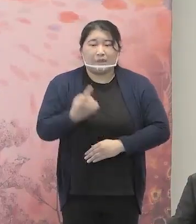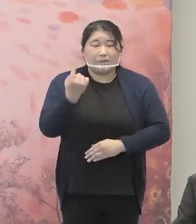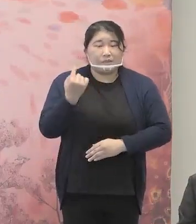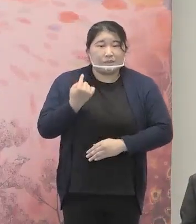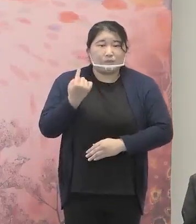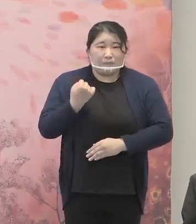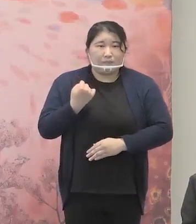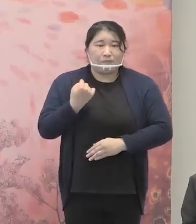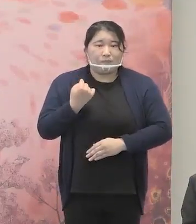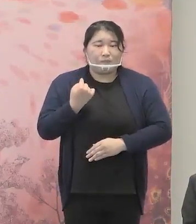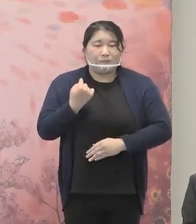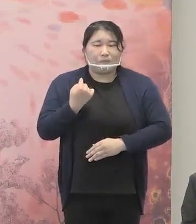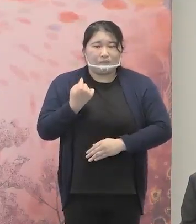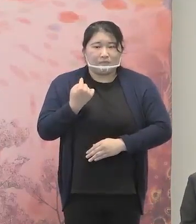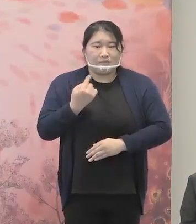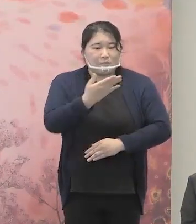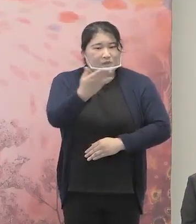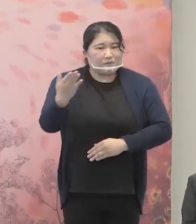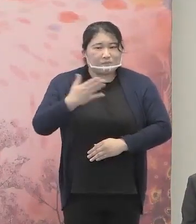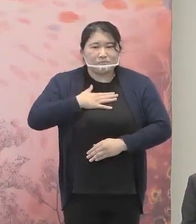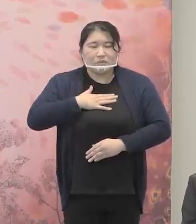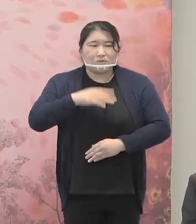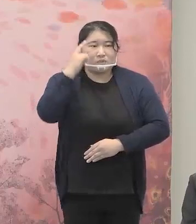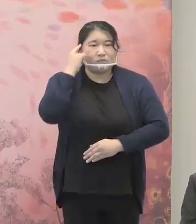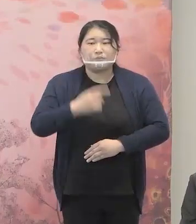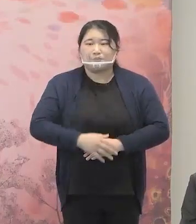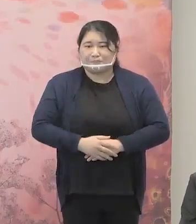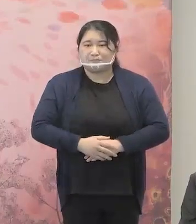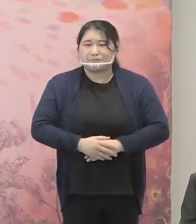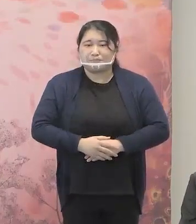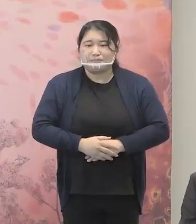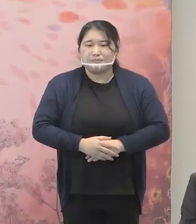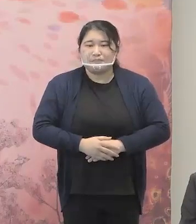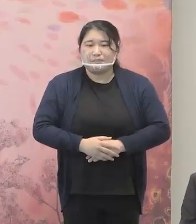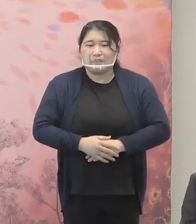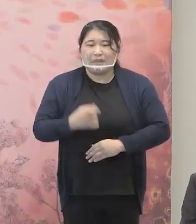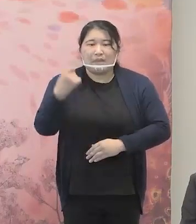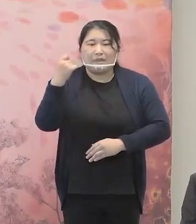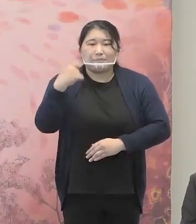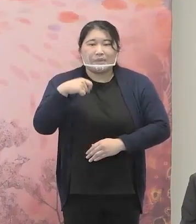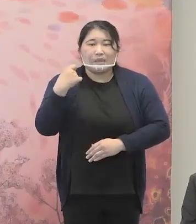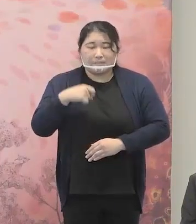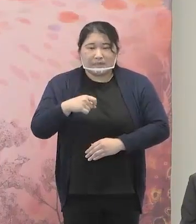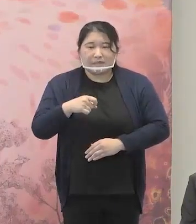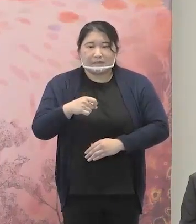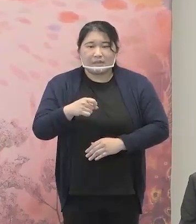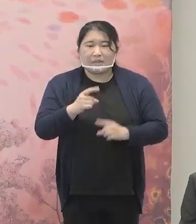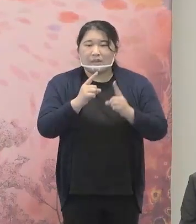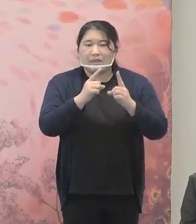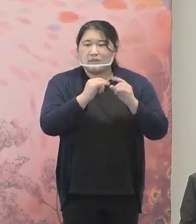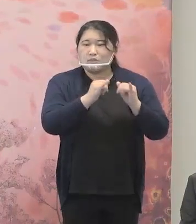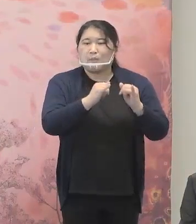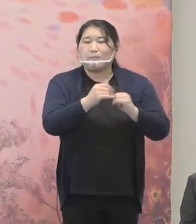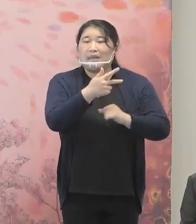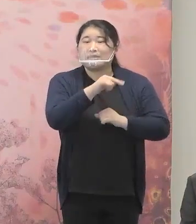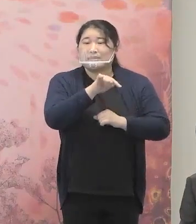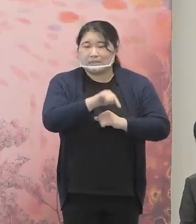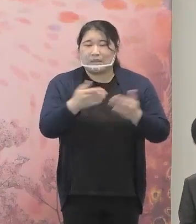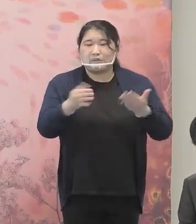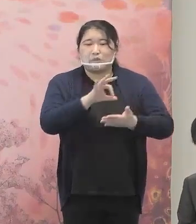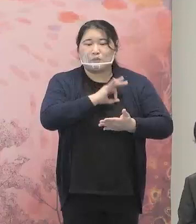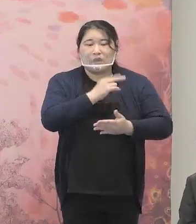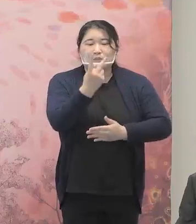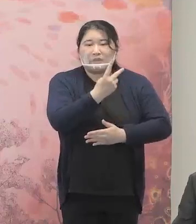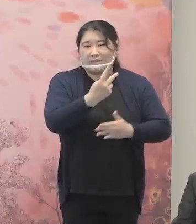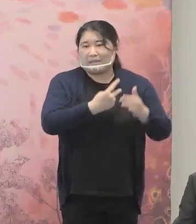もこれはすでにご取材いただいておりますが、南相馬市への派遣も職員2名を決定したところでございます。こち